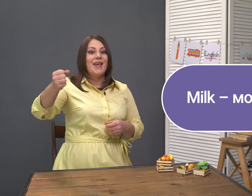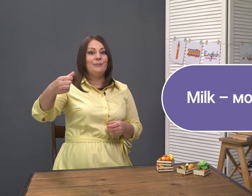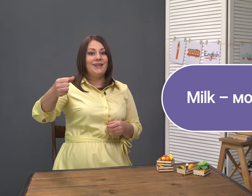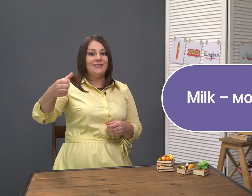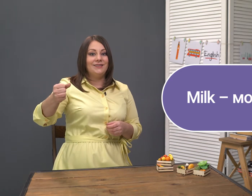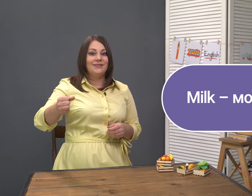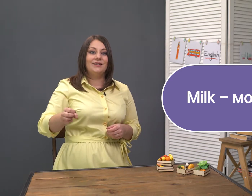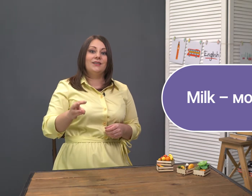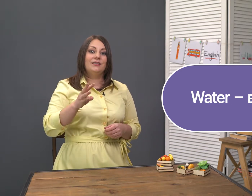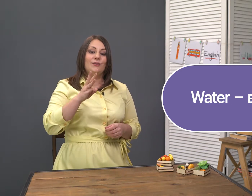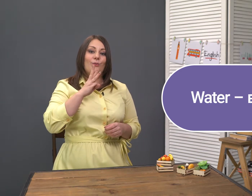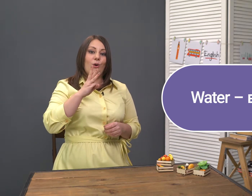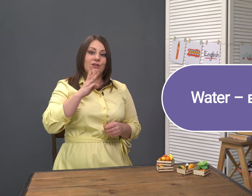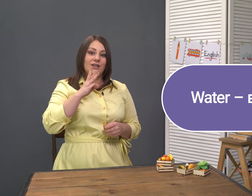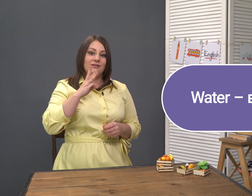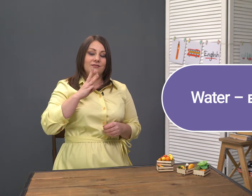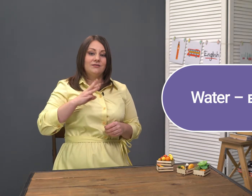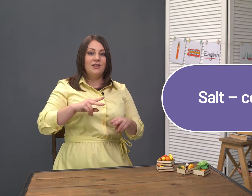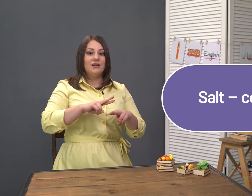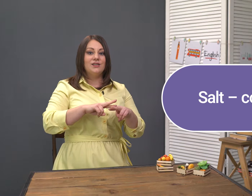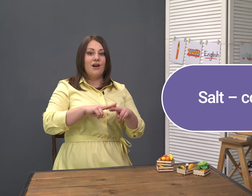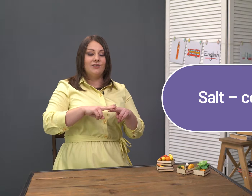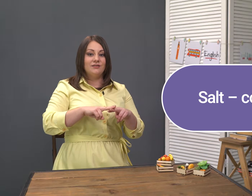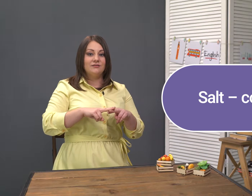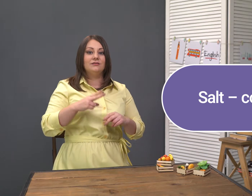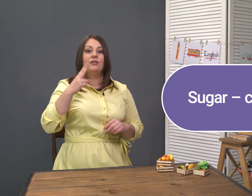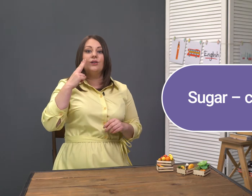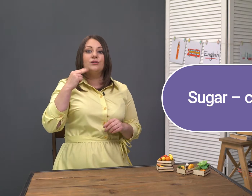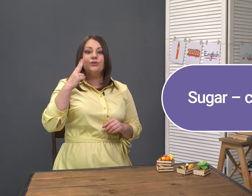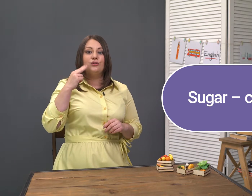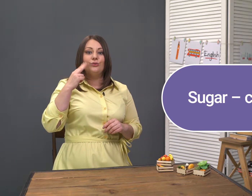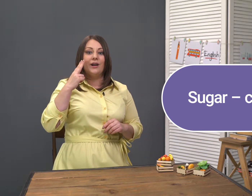Милк. Water. Salt. Sugar.